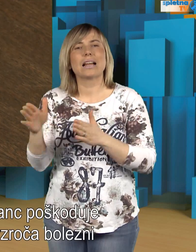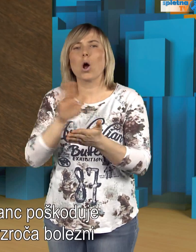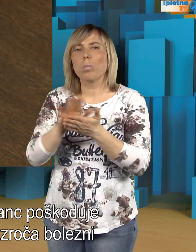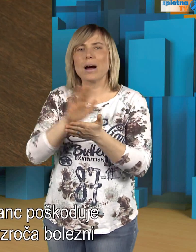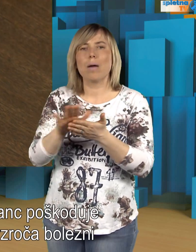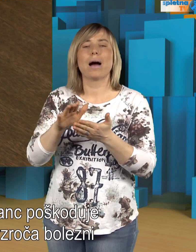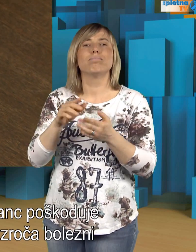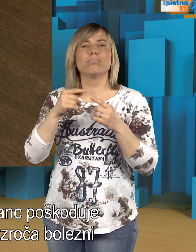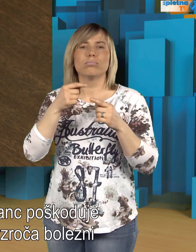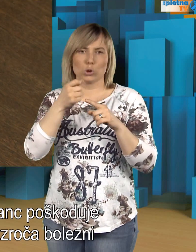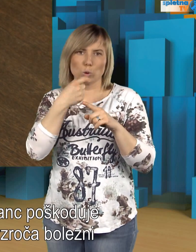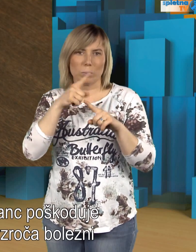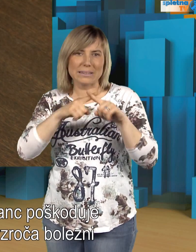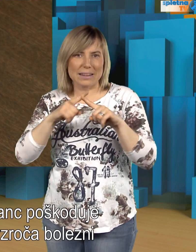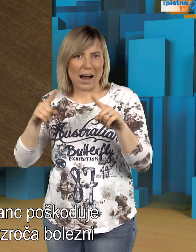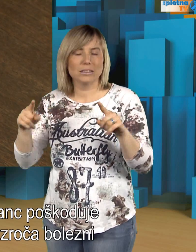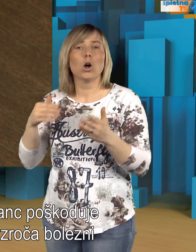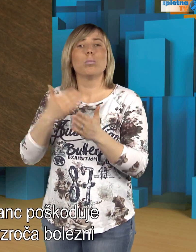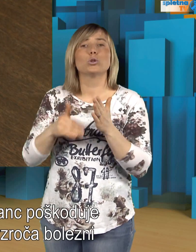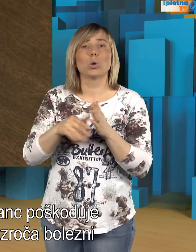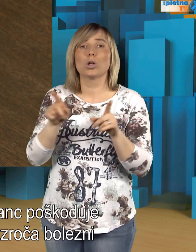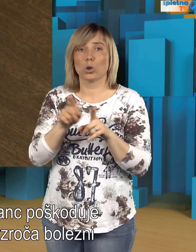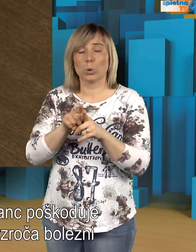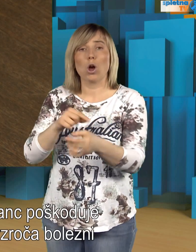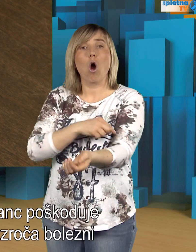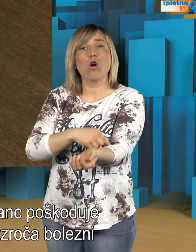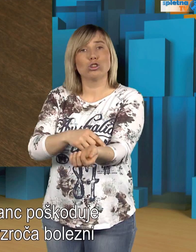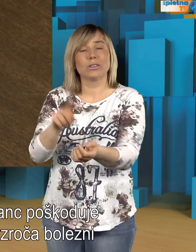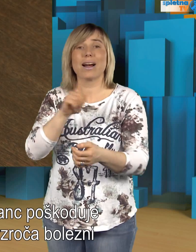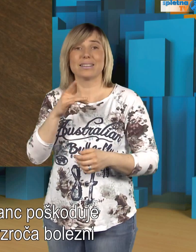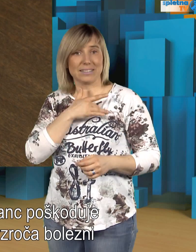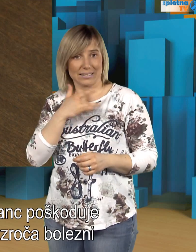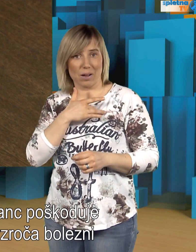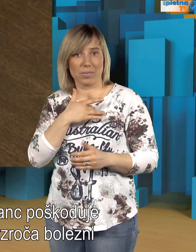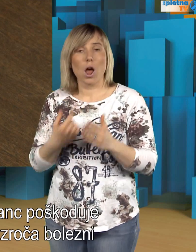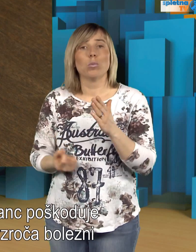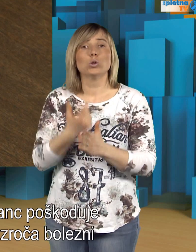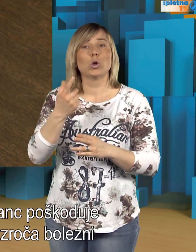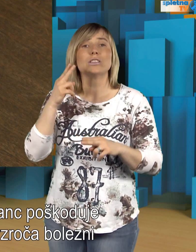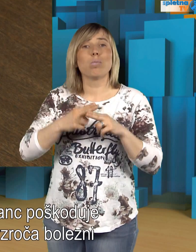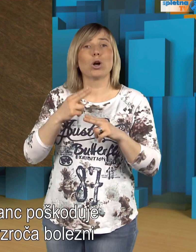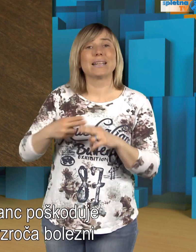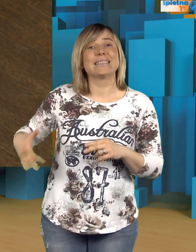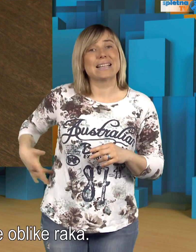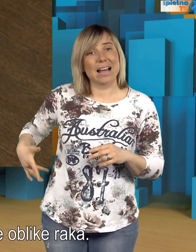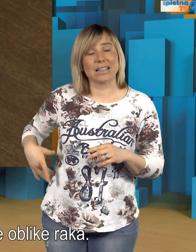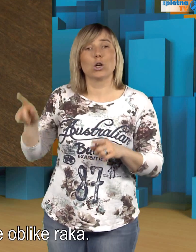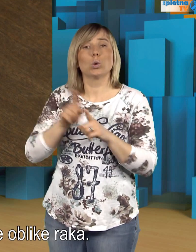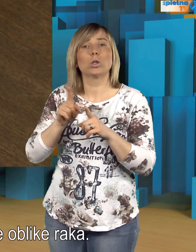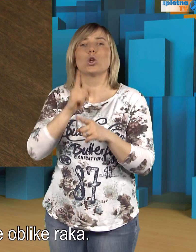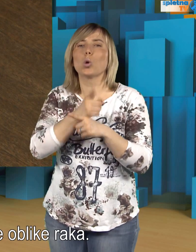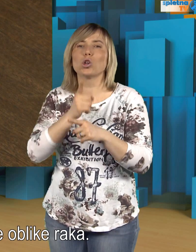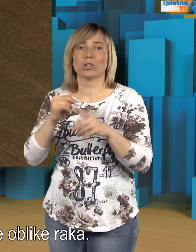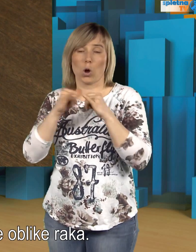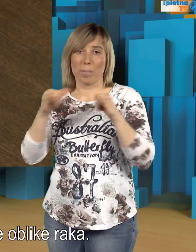Redna uporaba substanc poškoduje tudi ožilje in srce, povzroča bolezni jeter in celo določene oblike